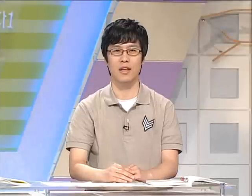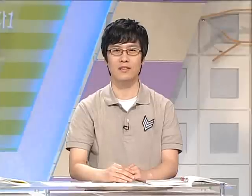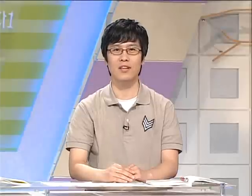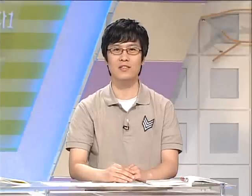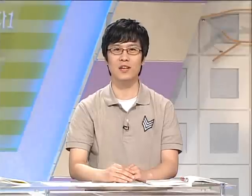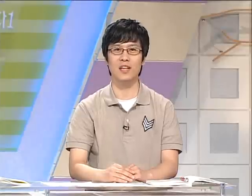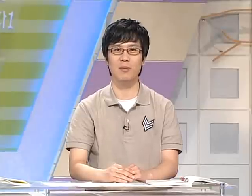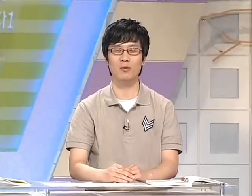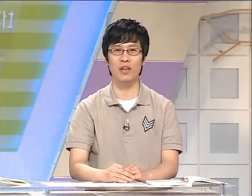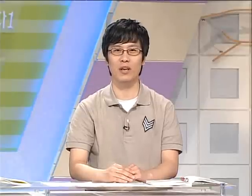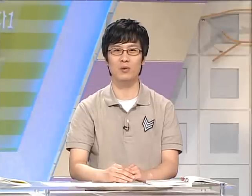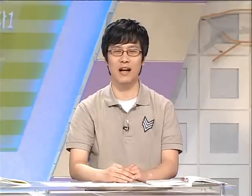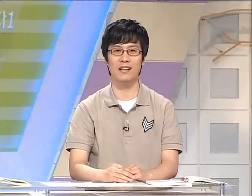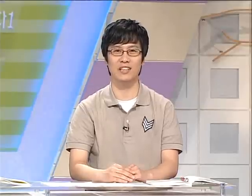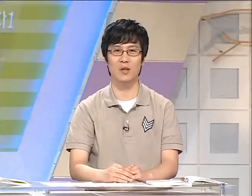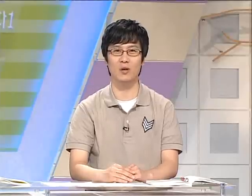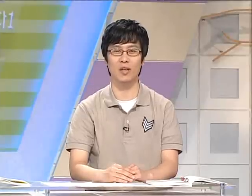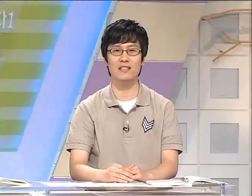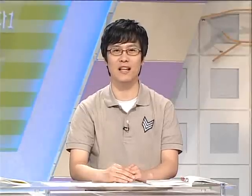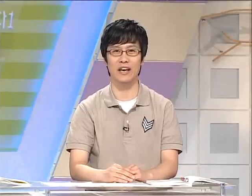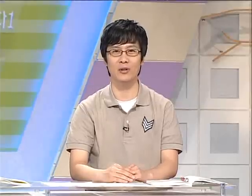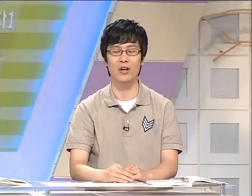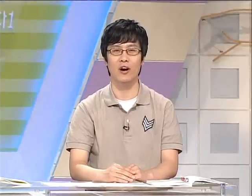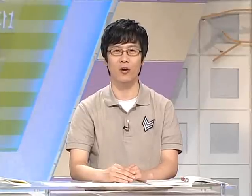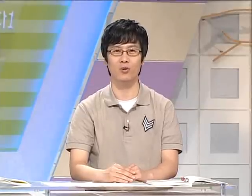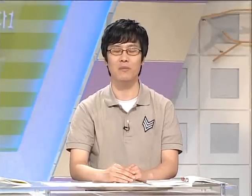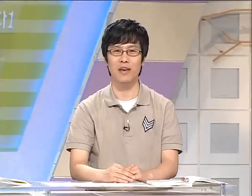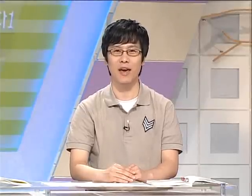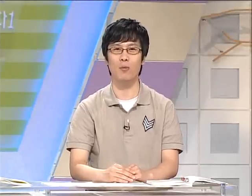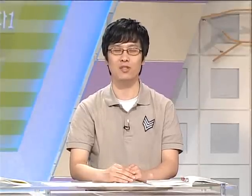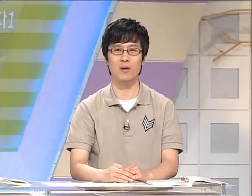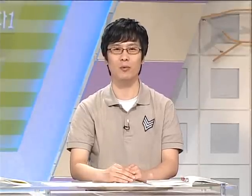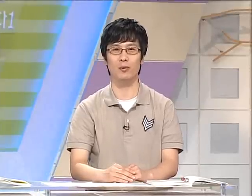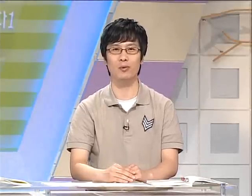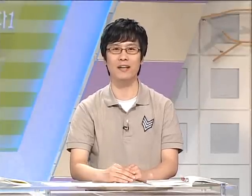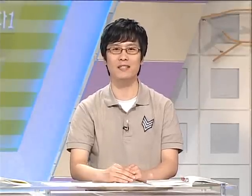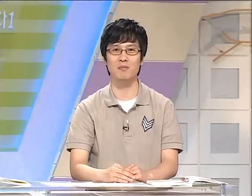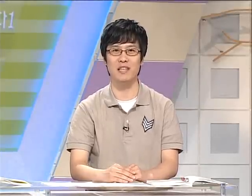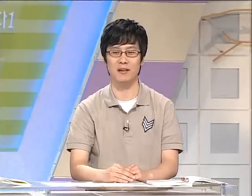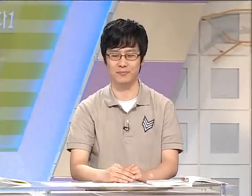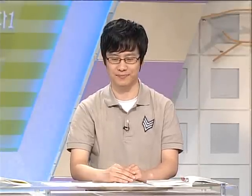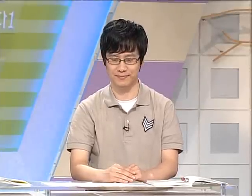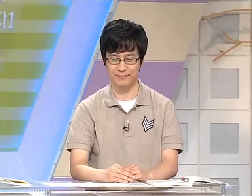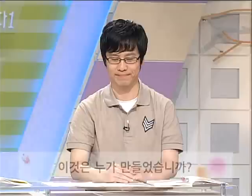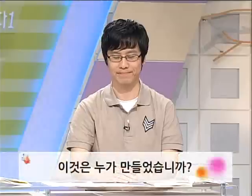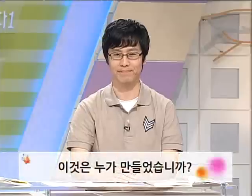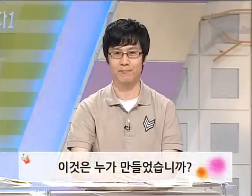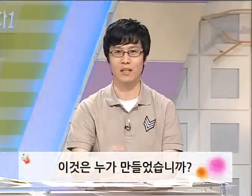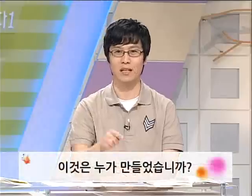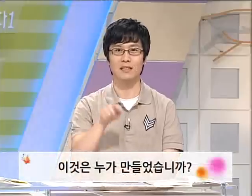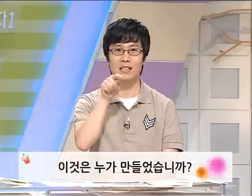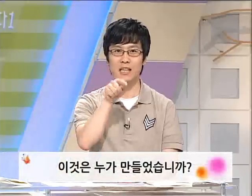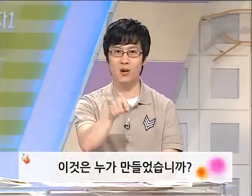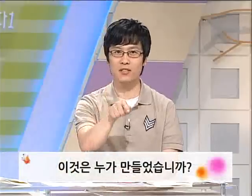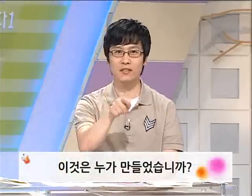네. 지난 시간에 배운 내용 잘 기억하고 계시나요? 우리 함께 복습해보도록 하겠습니다. 이것은